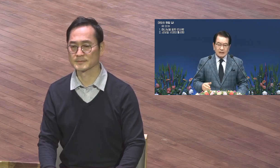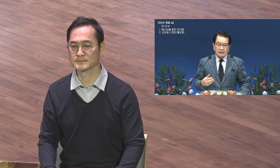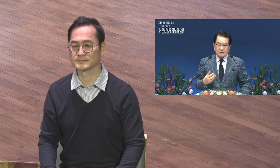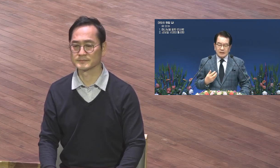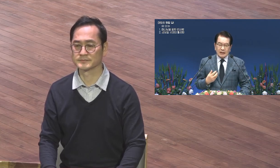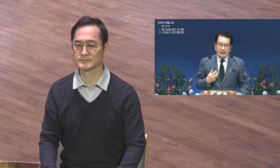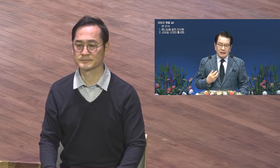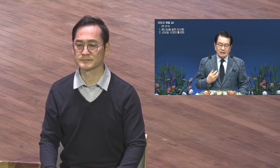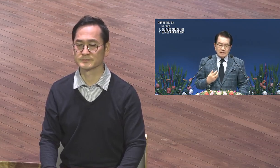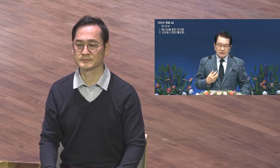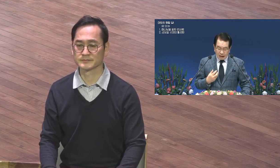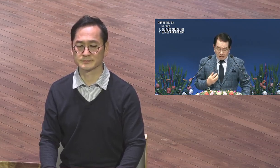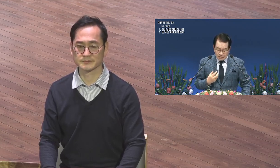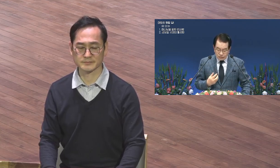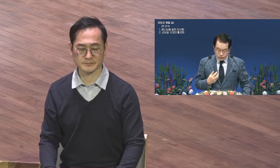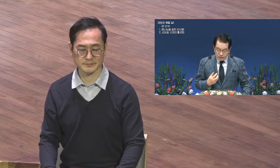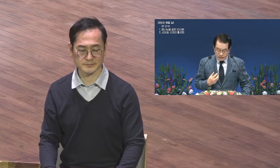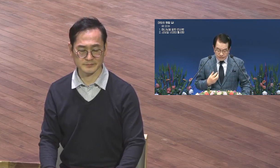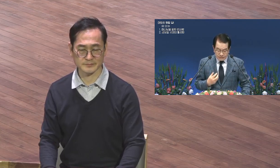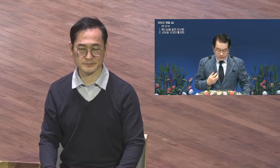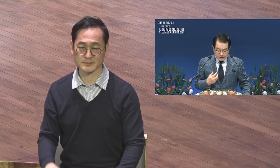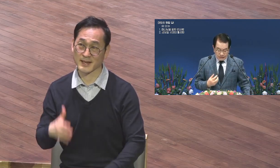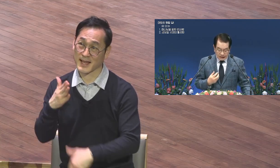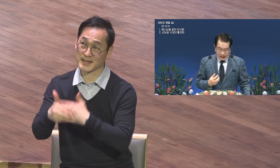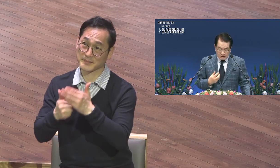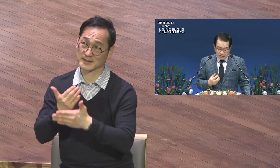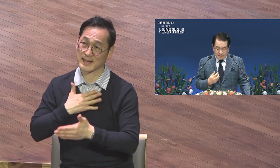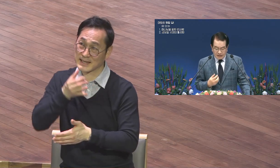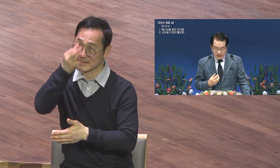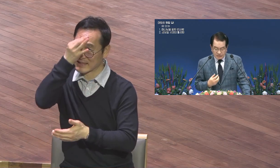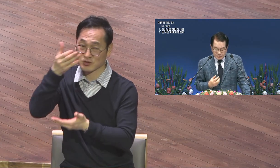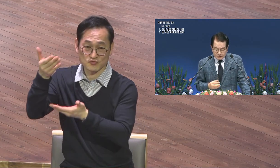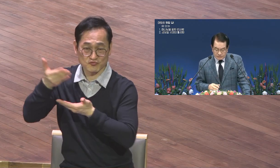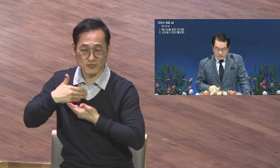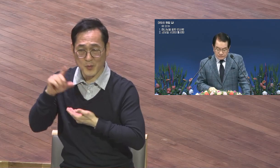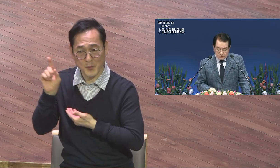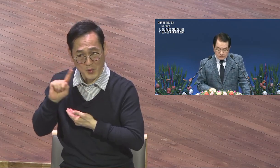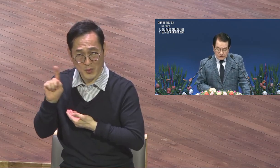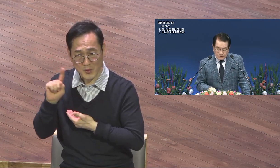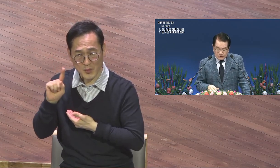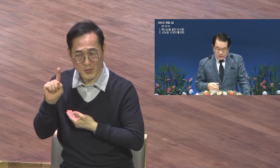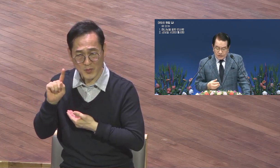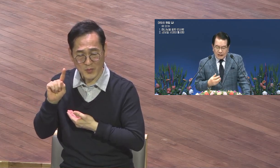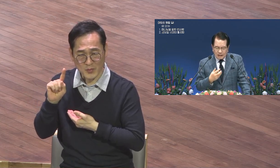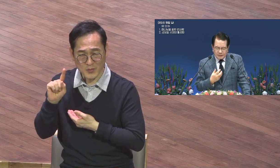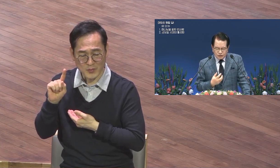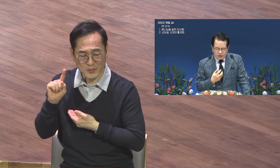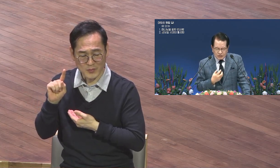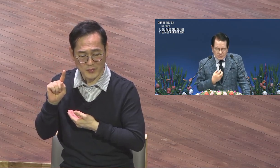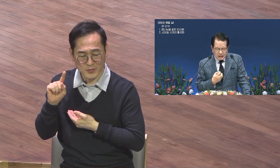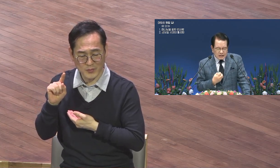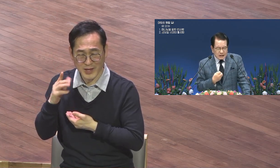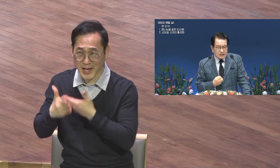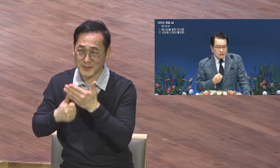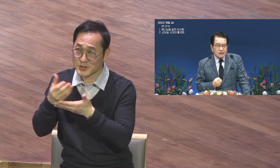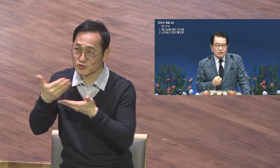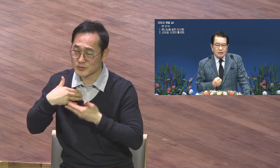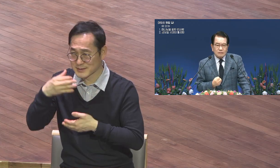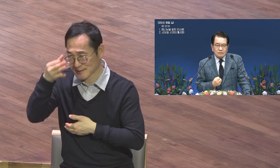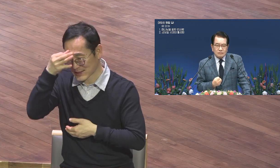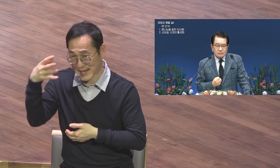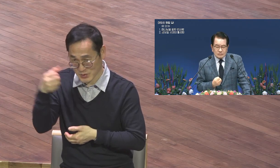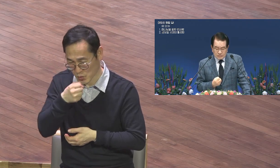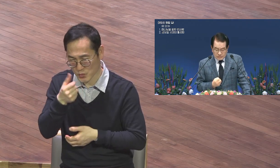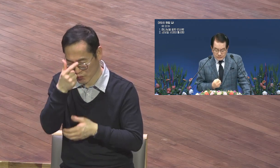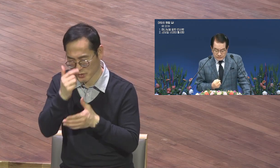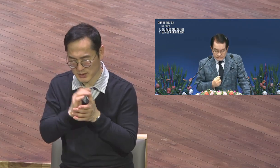자신이 하나님이 나에게 어떤 달란트를 주었는지 이 달란트를 발견하고 하나님께 주신 그 달란트 가지고